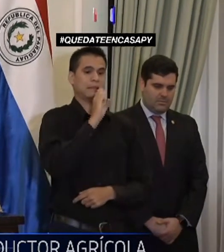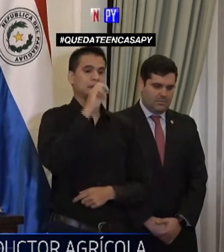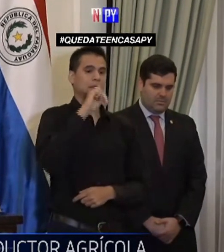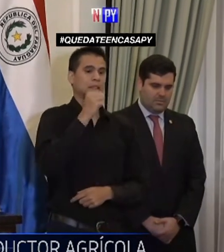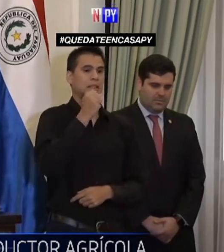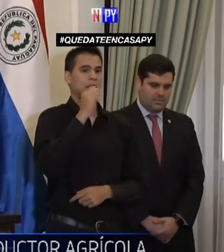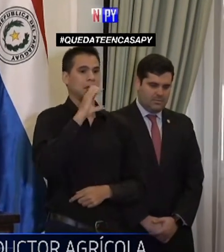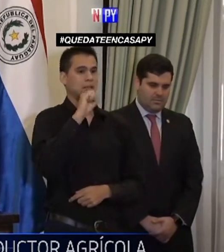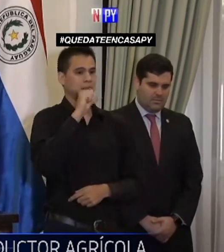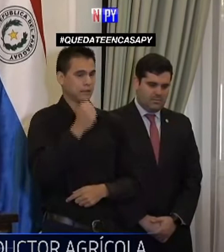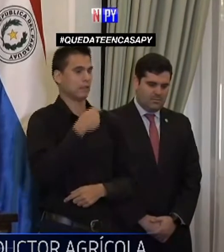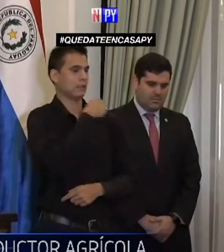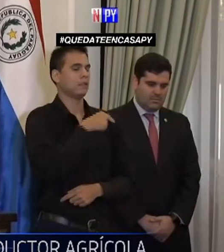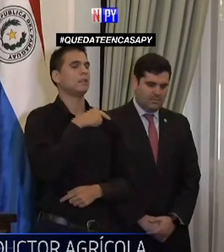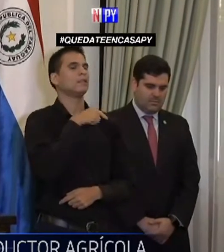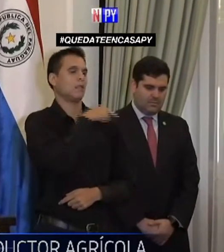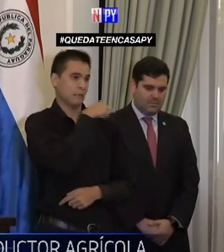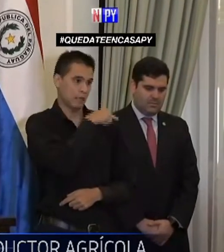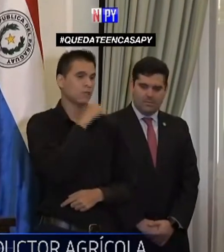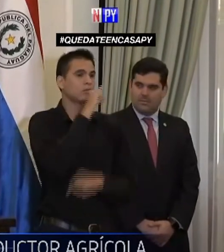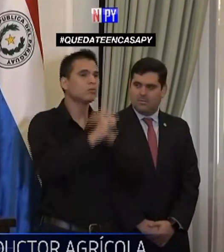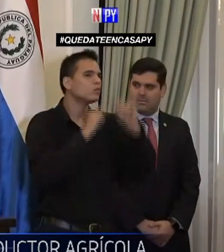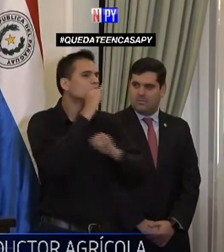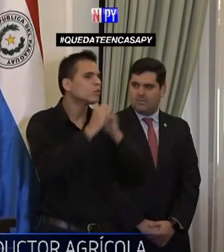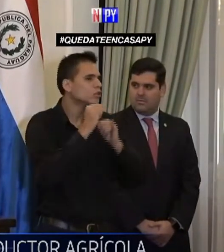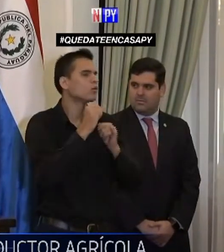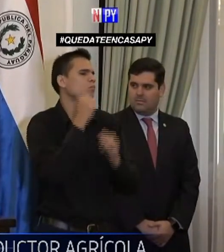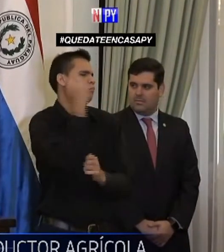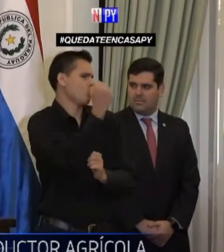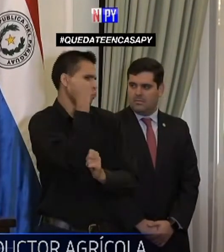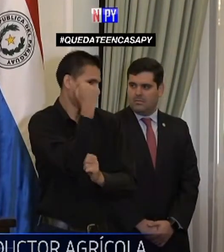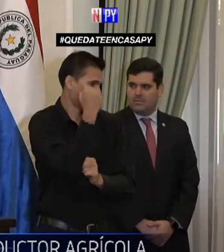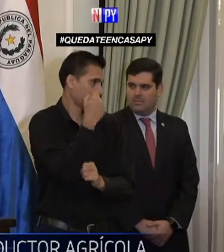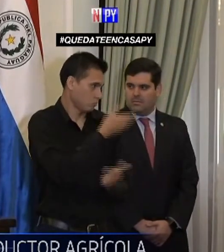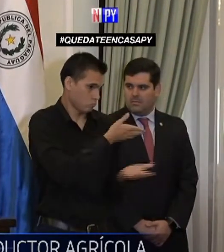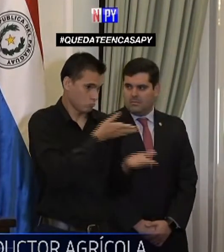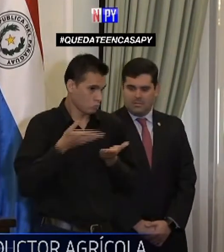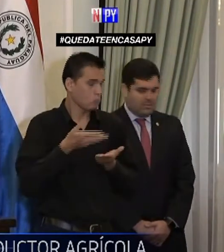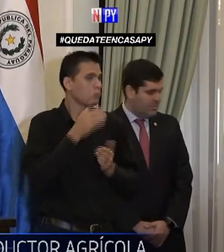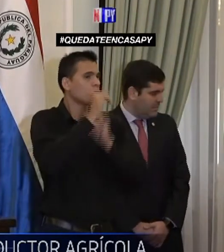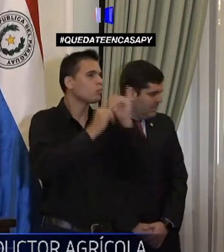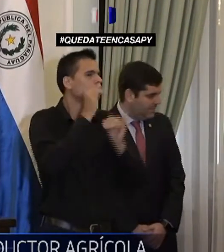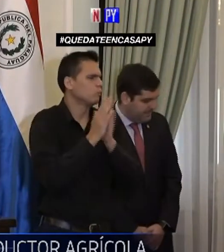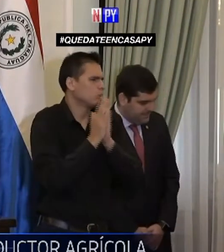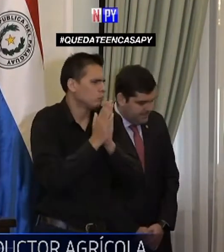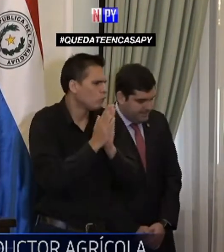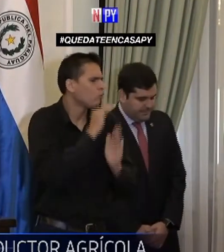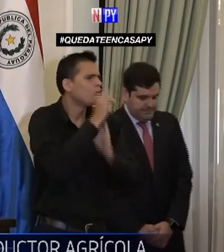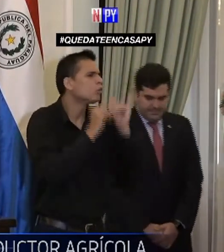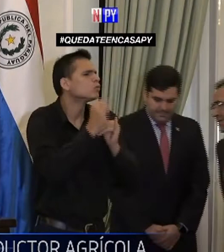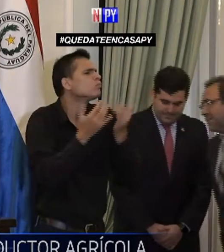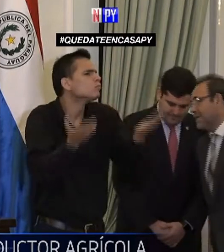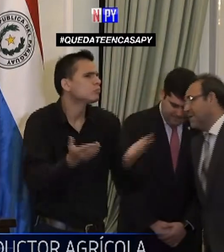esa institución. Así que al presidente del crédito agrícola, si nos puede dar detalles, presidente, por favor,